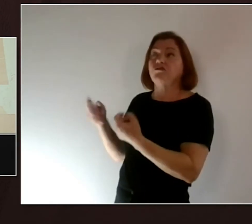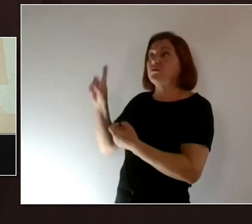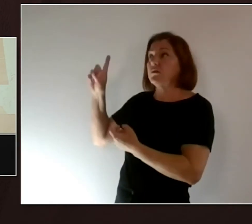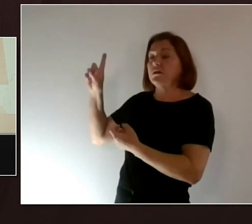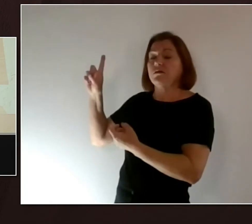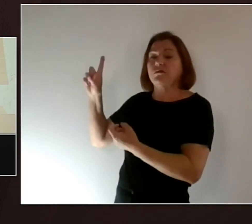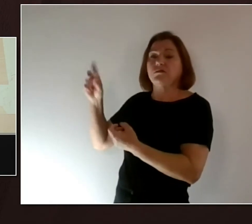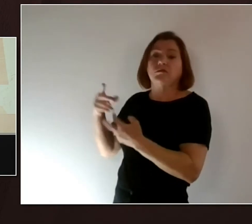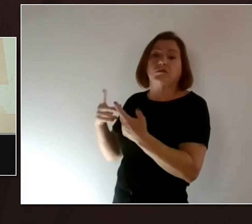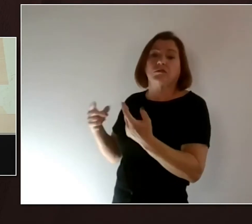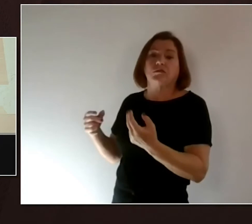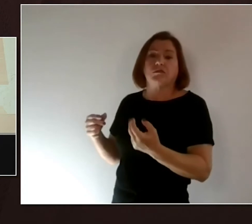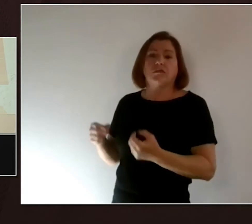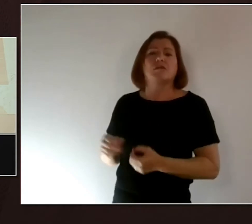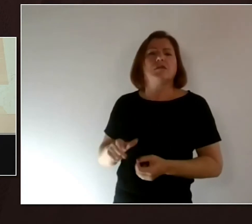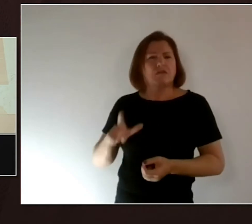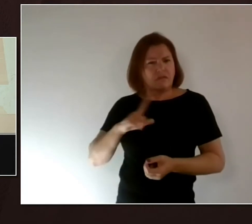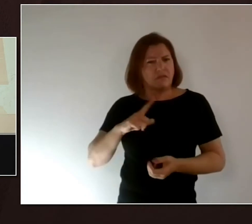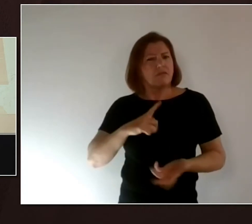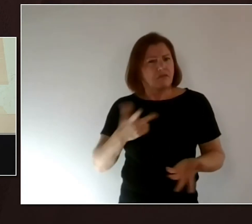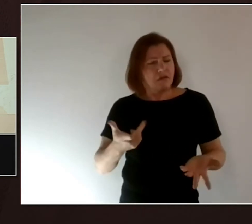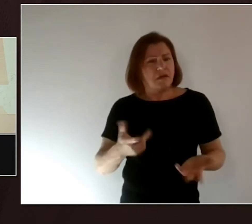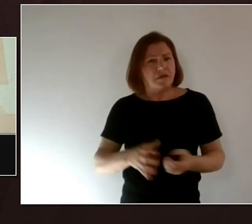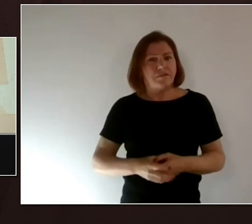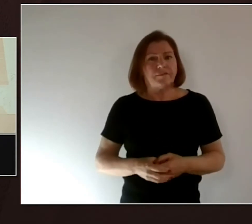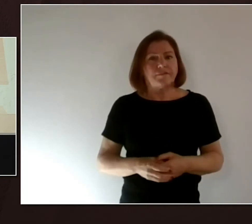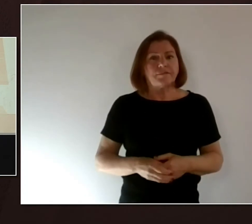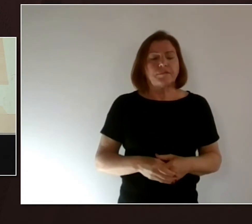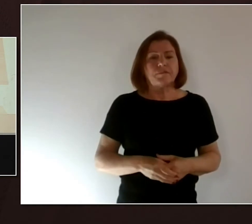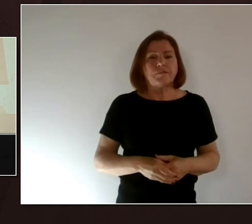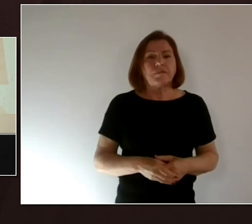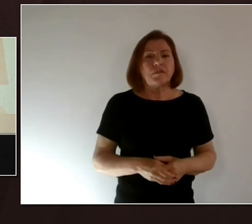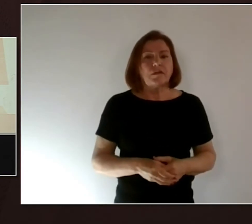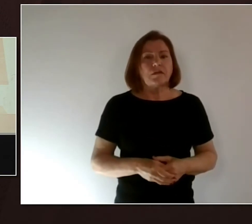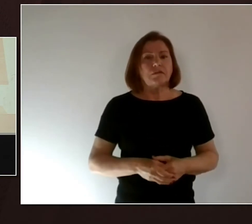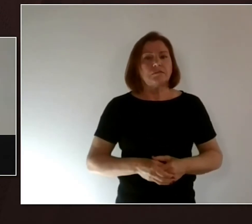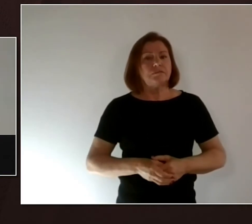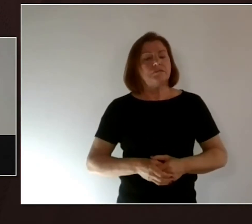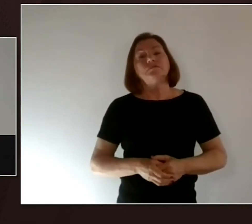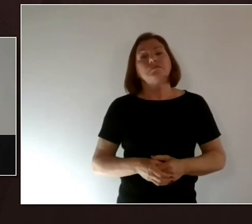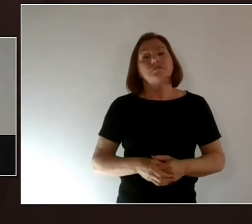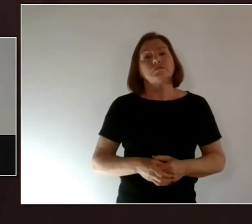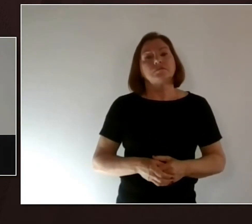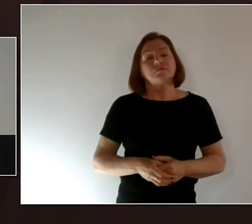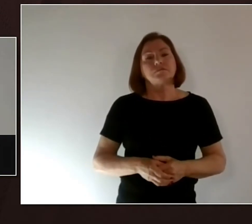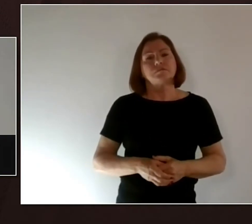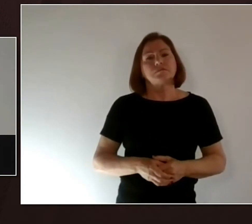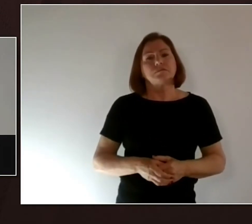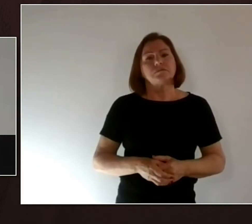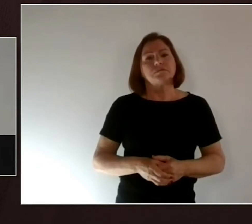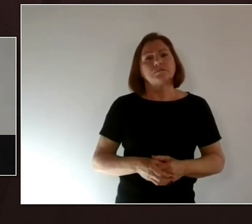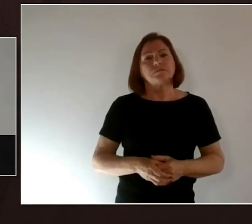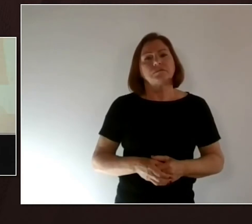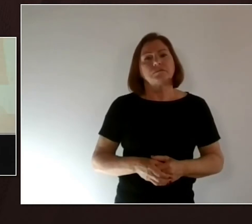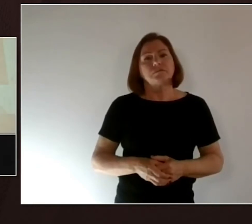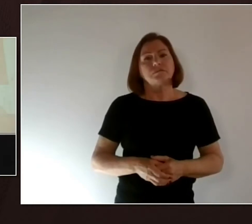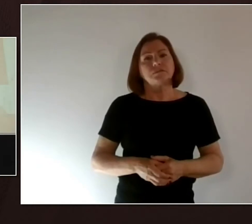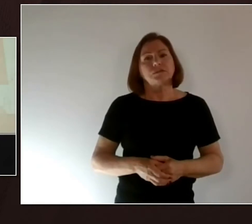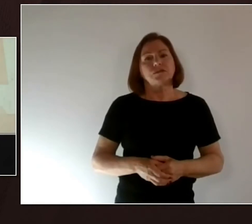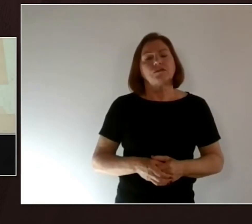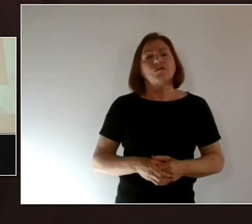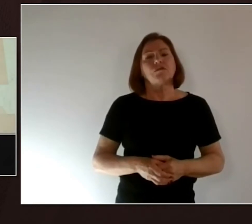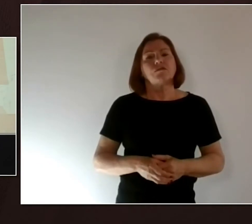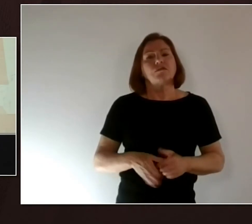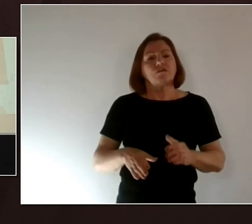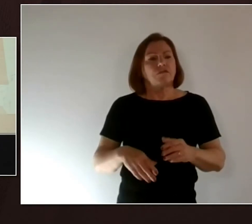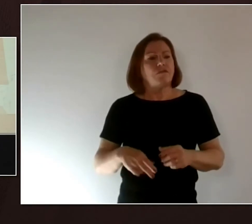Vou falar depois, tá? Então, antes de continuar, eu vou falar um pouco da última perseguição, rapidamente